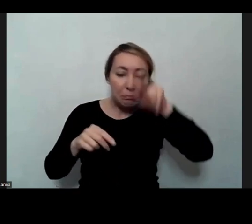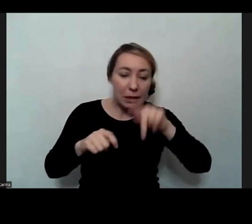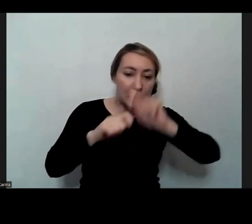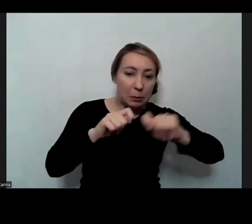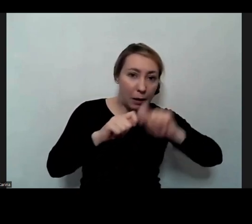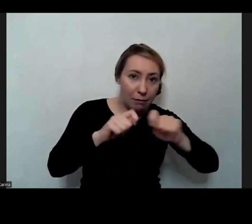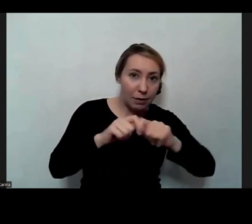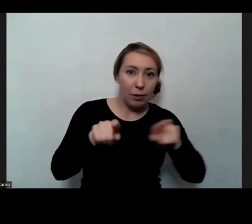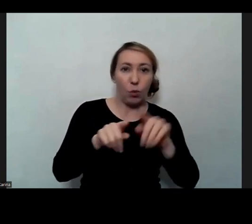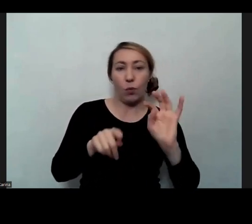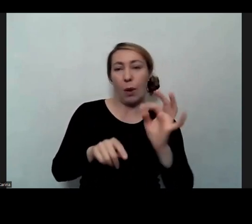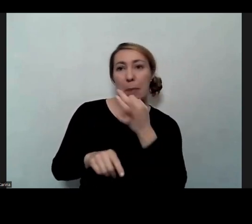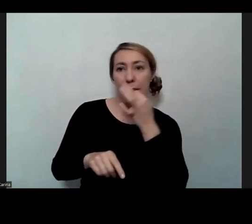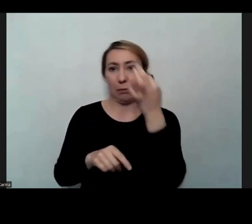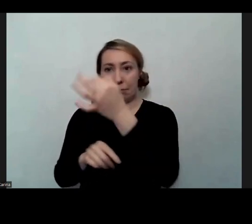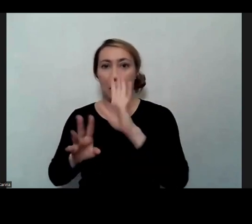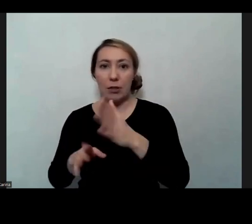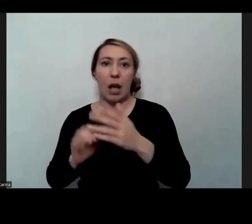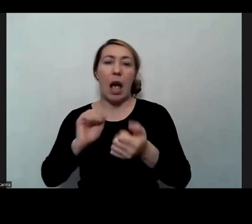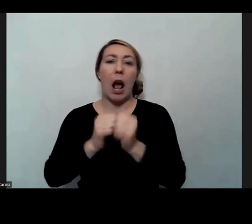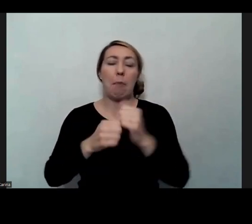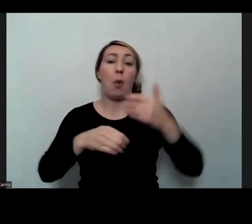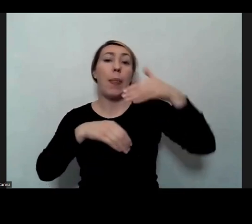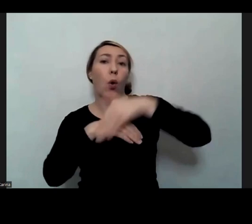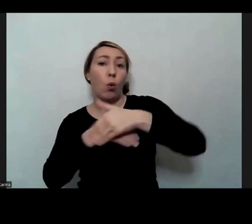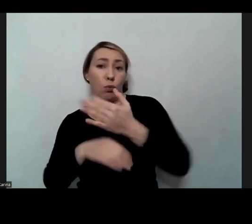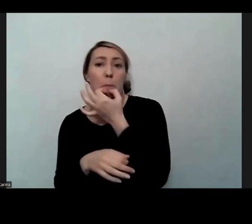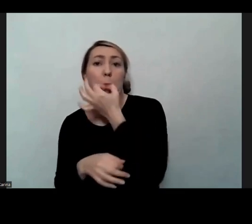pytania. Zawsze można je też zadać pod koniec,